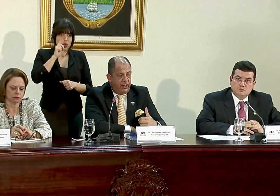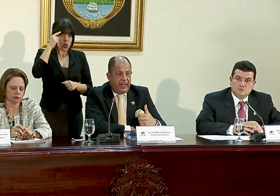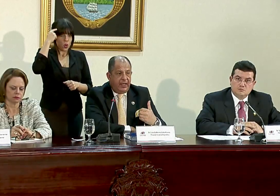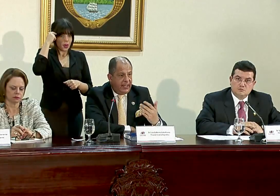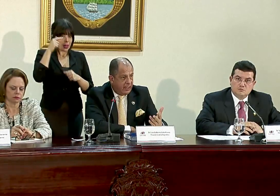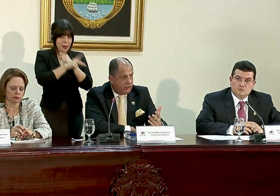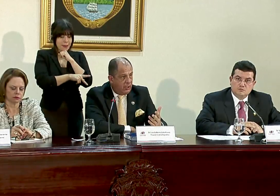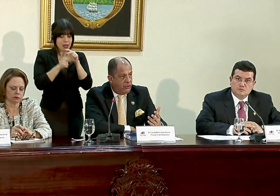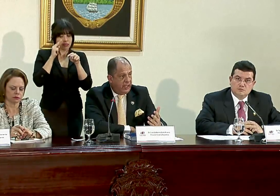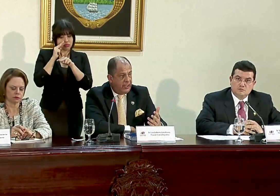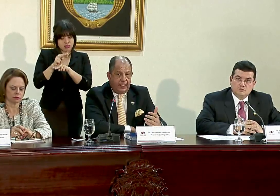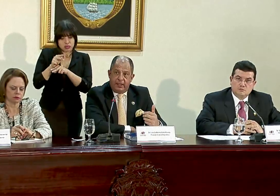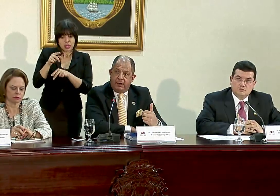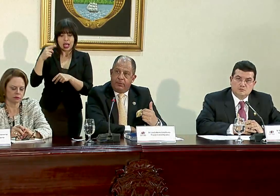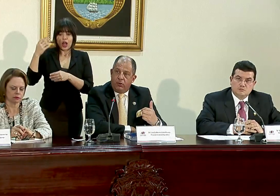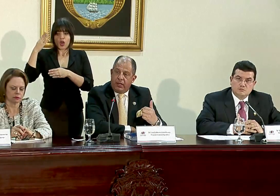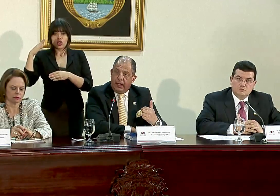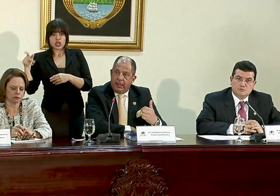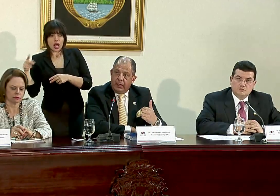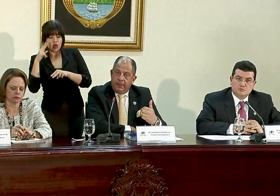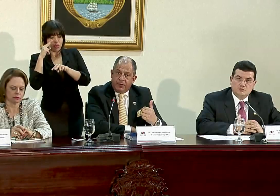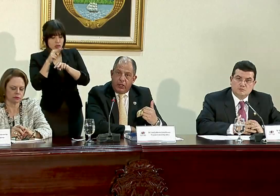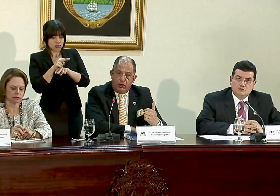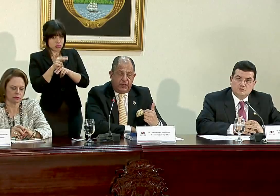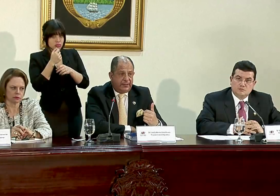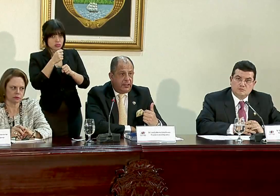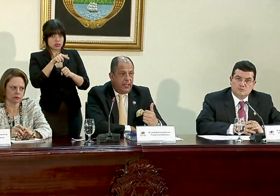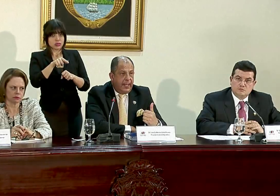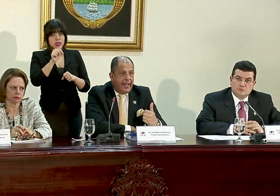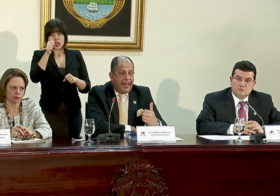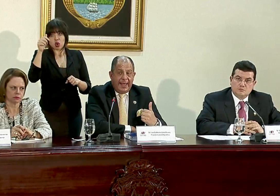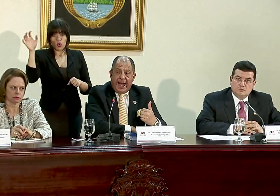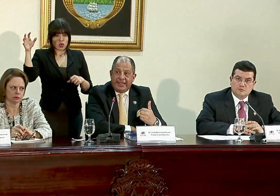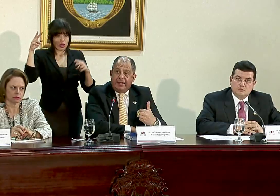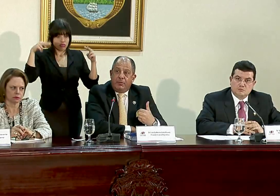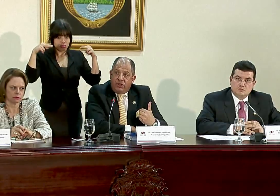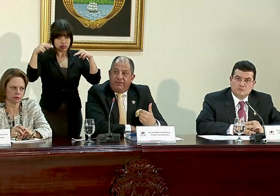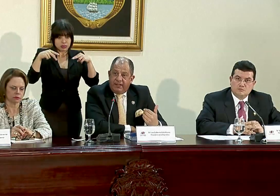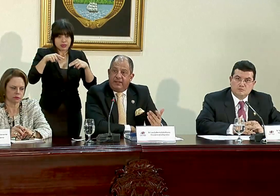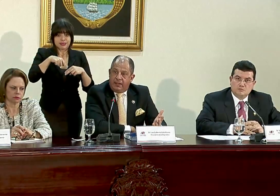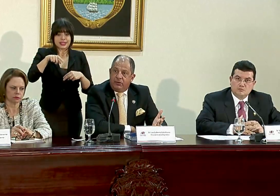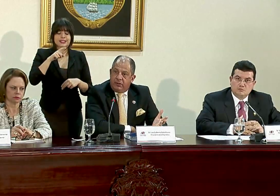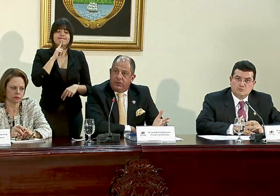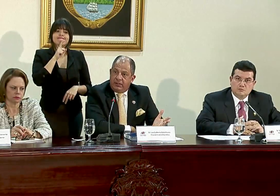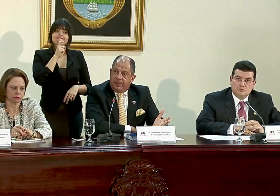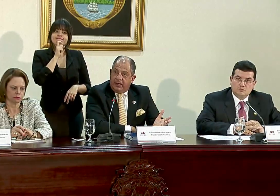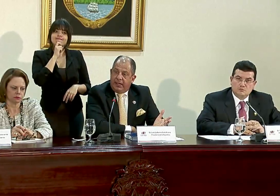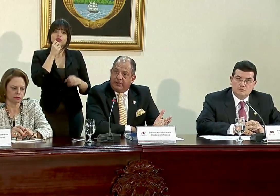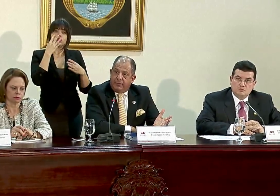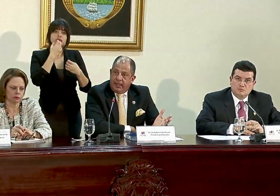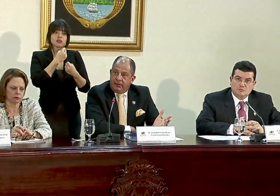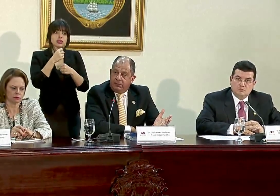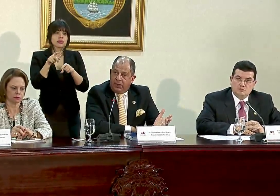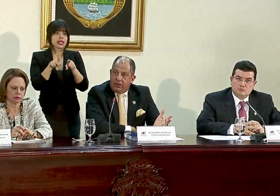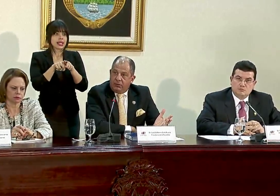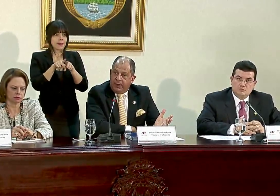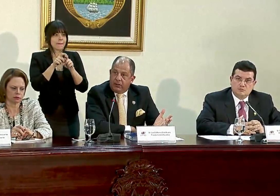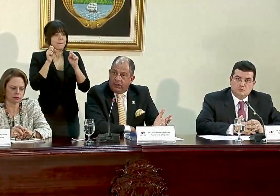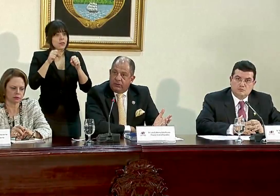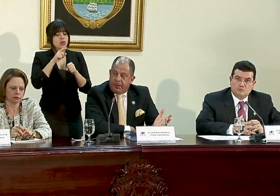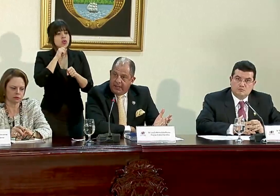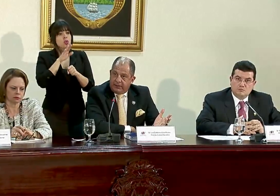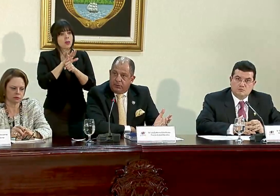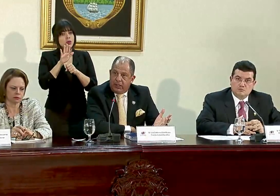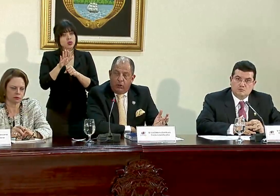de la república la contraloría general de la república y otras hacen muy difícil que muchas municipalidades también puedan